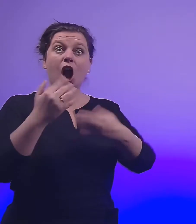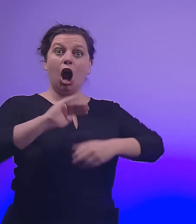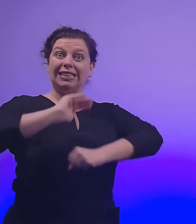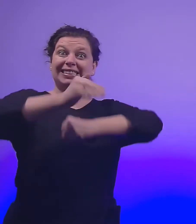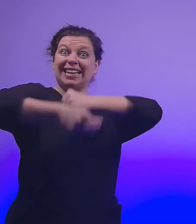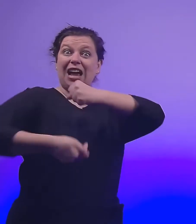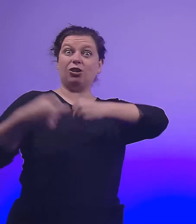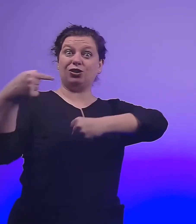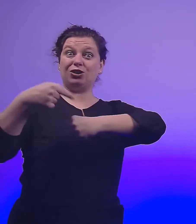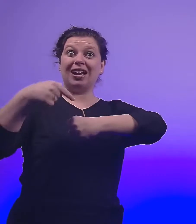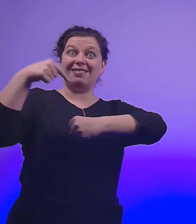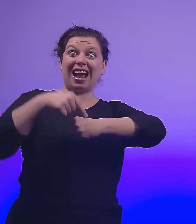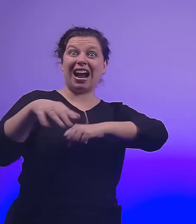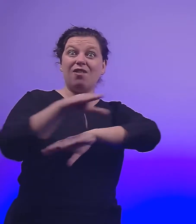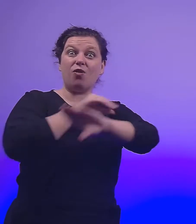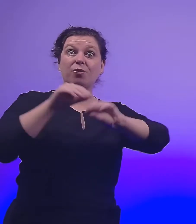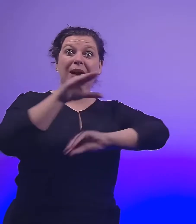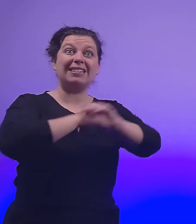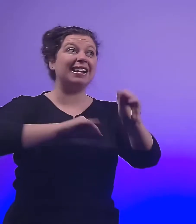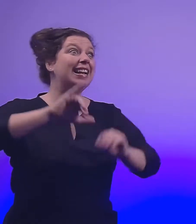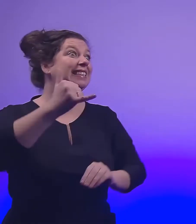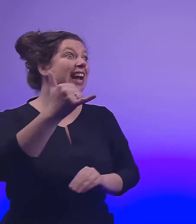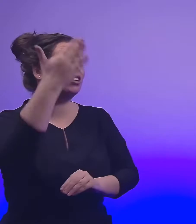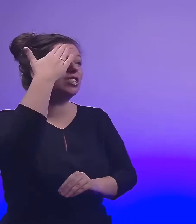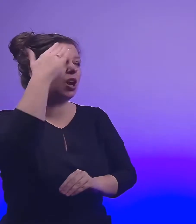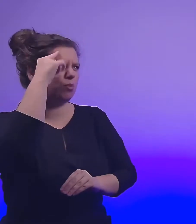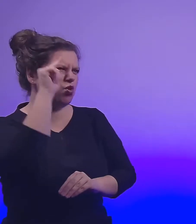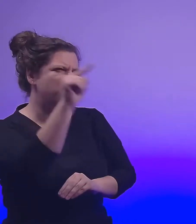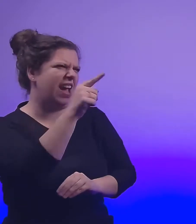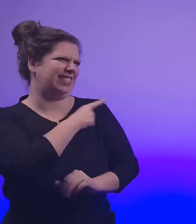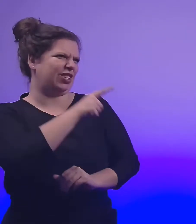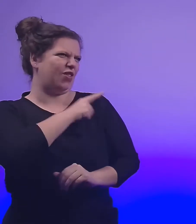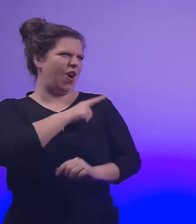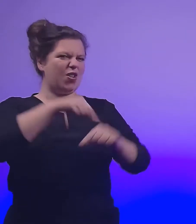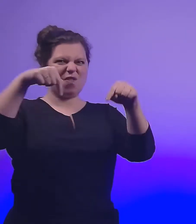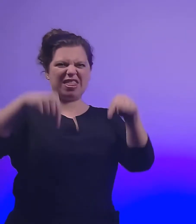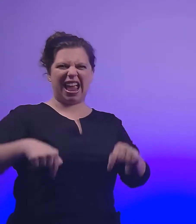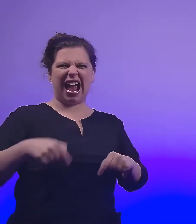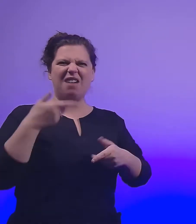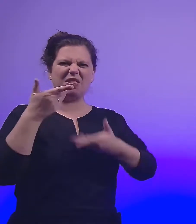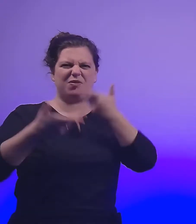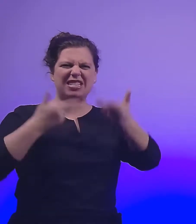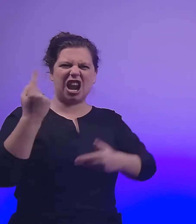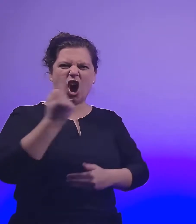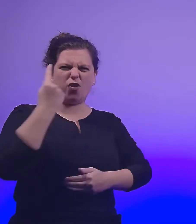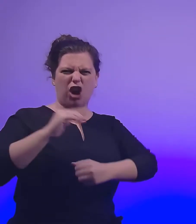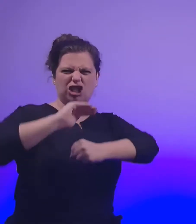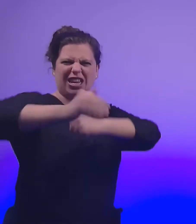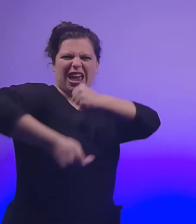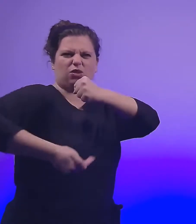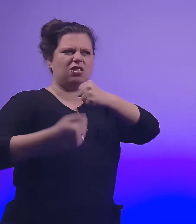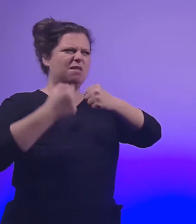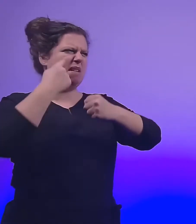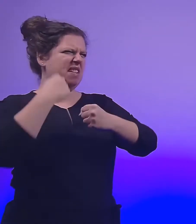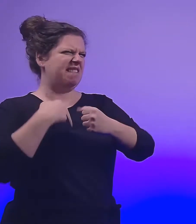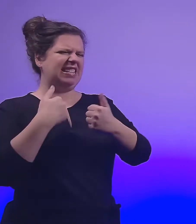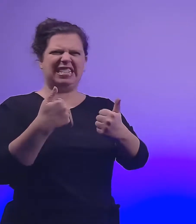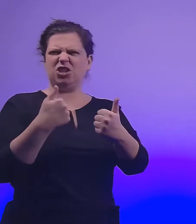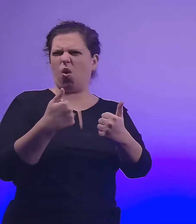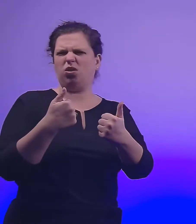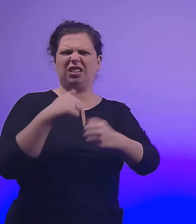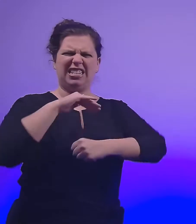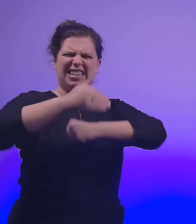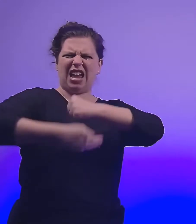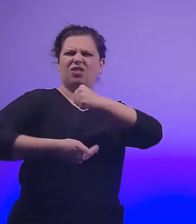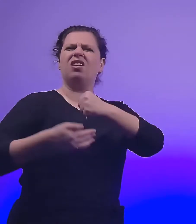wat knap, Paulus. Hij weet dat gewoon. Het schild is aan de beurt. Ja, maar we weten eigenlijk niet zo goed waar het schild voor staat.